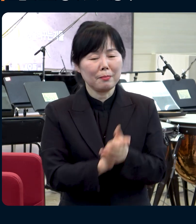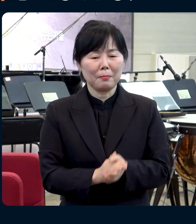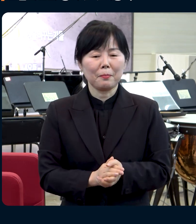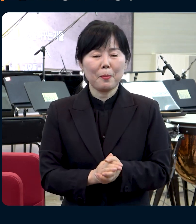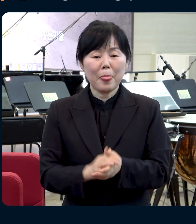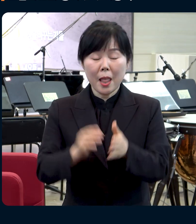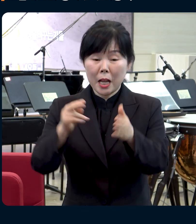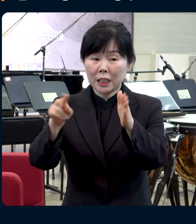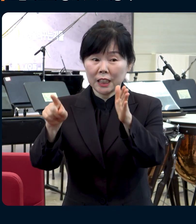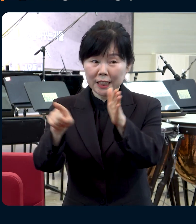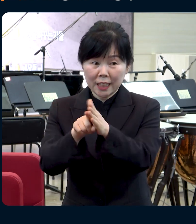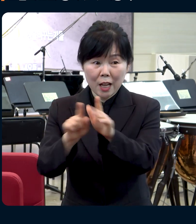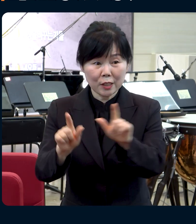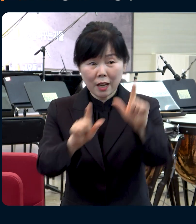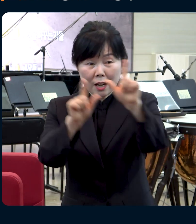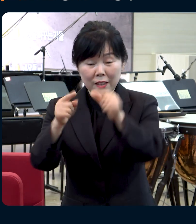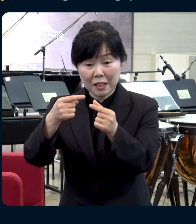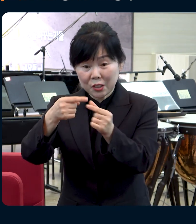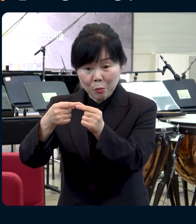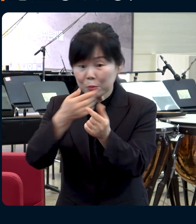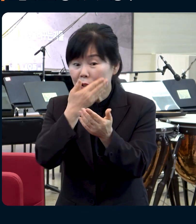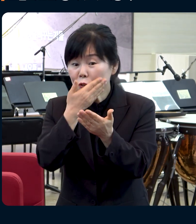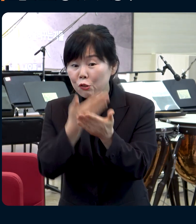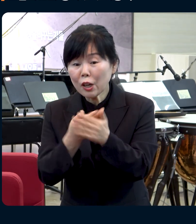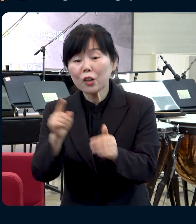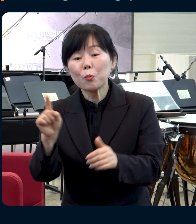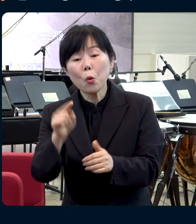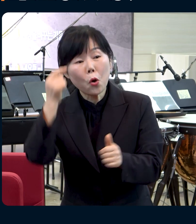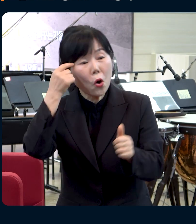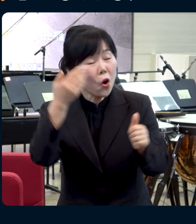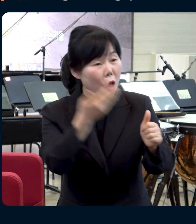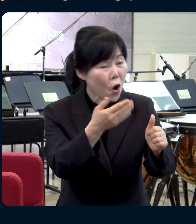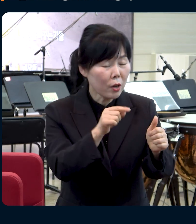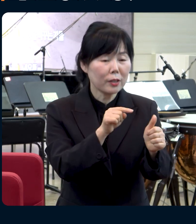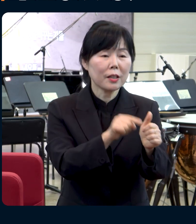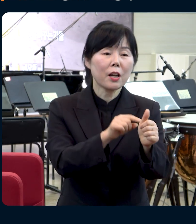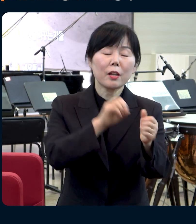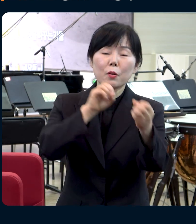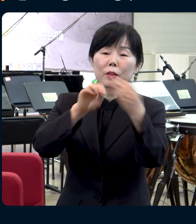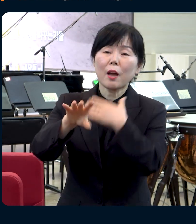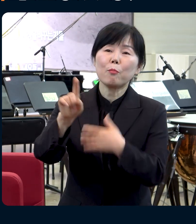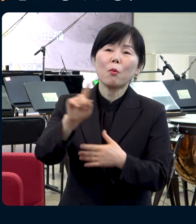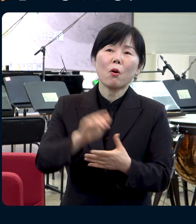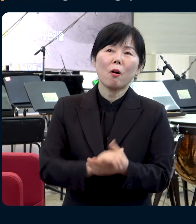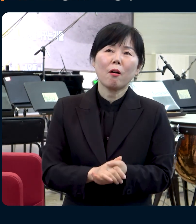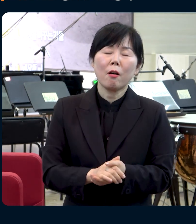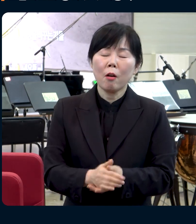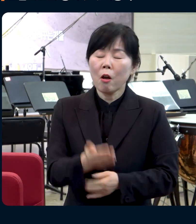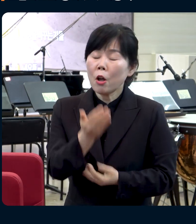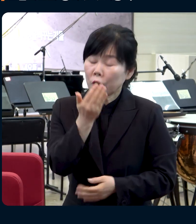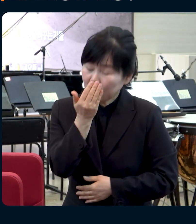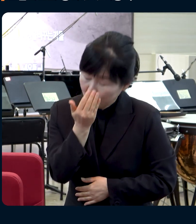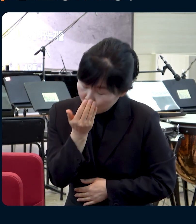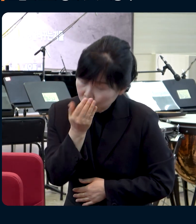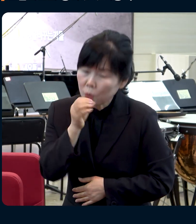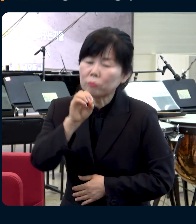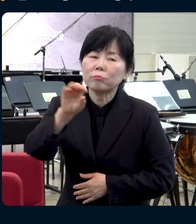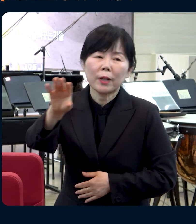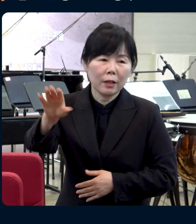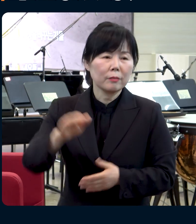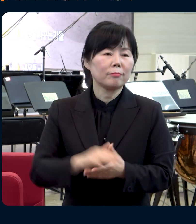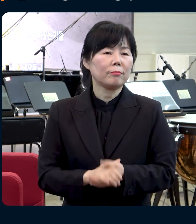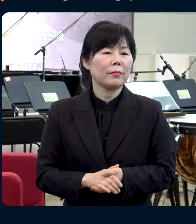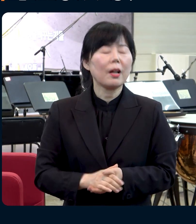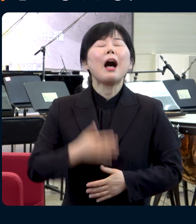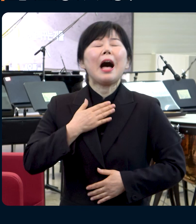있어서 첫 번째 중요한 것이 무엇입니까? 라고 묻습니다. 그러자 어거스틴 선생님이 다음과 같이 대답합니다. 겸손입니다 라고 얘기하는 거예요.